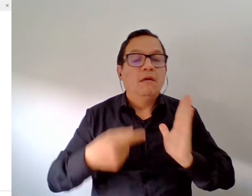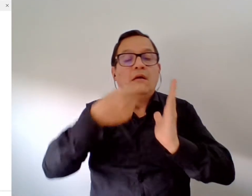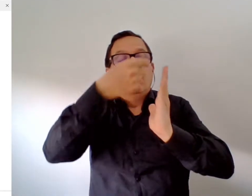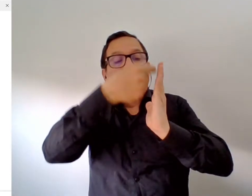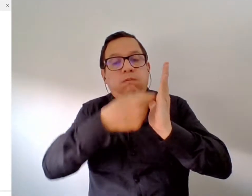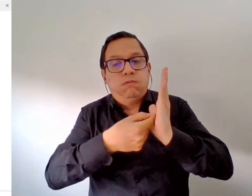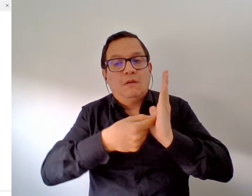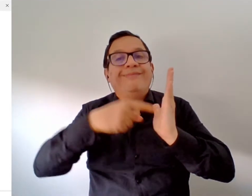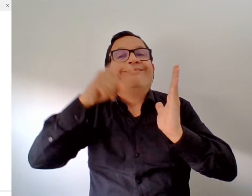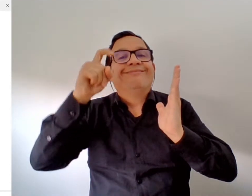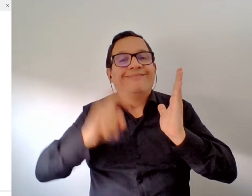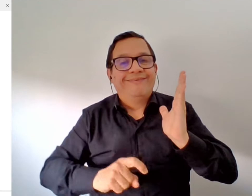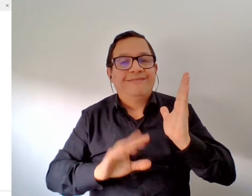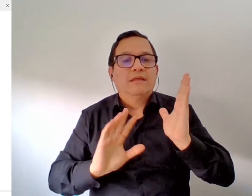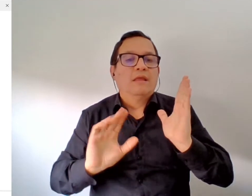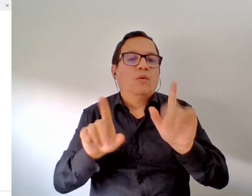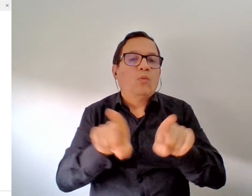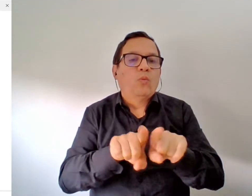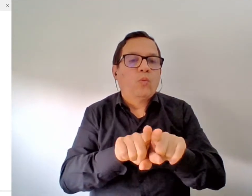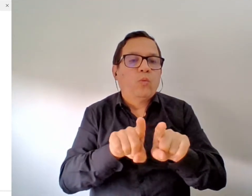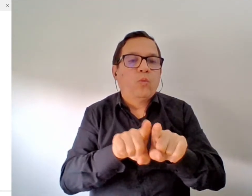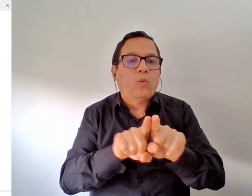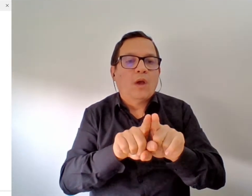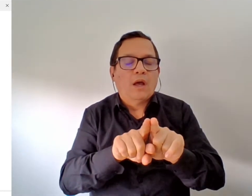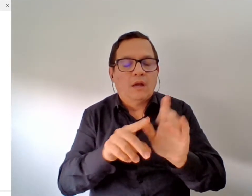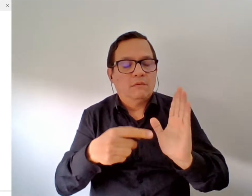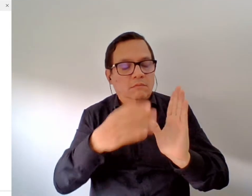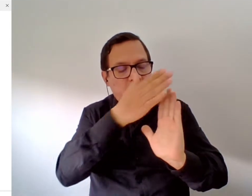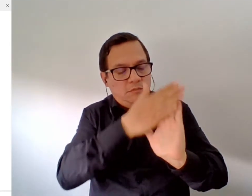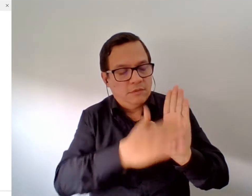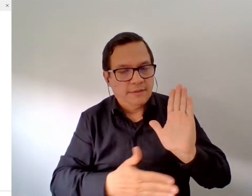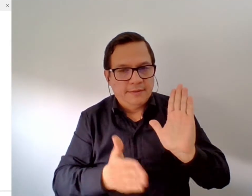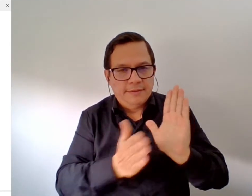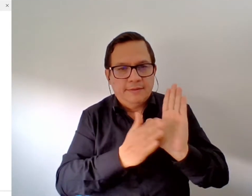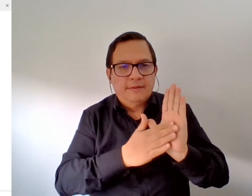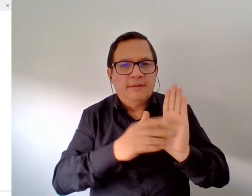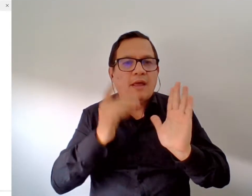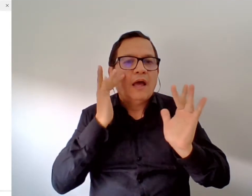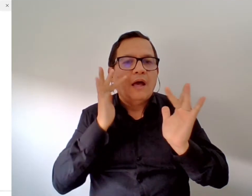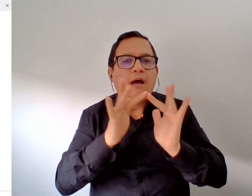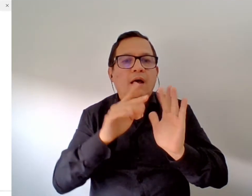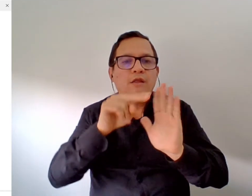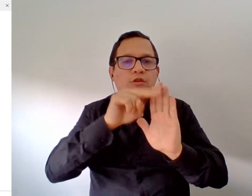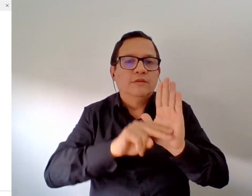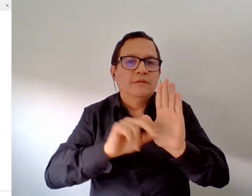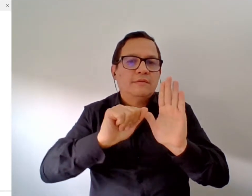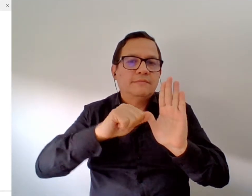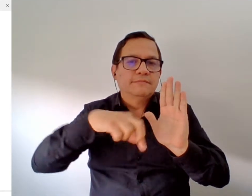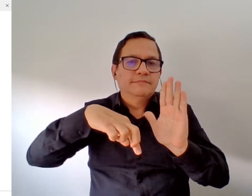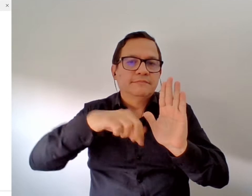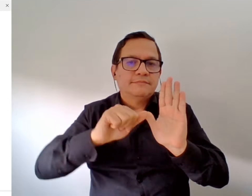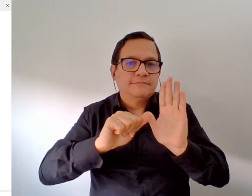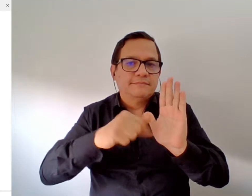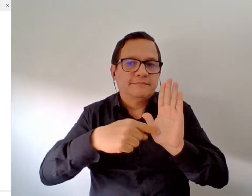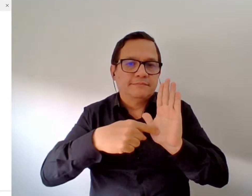uso de referencias, considere que el producto de esta actividad debe cumplir con las normas